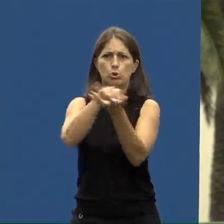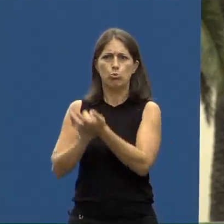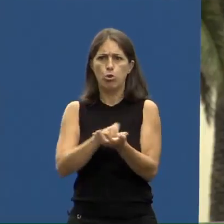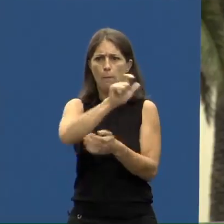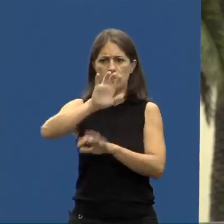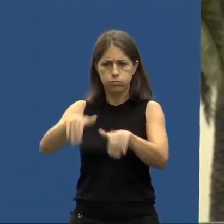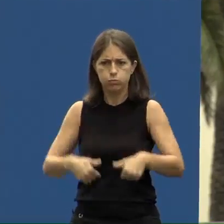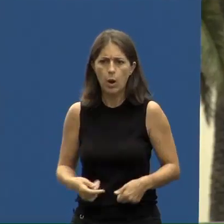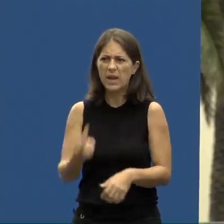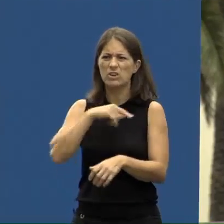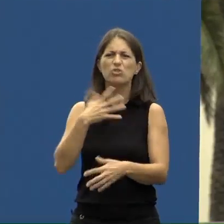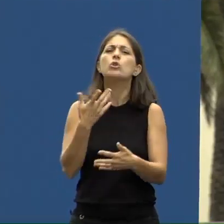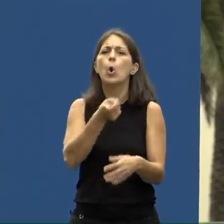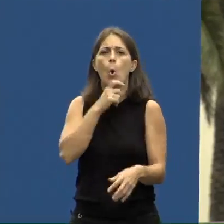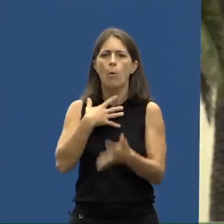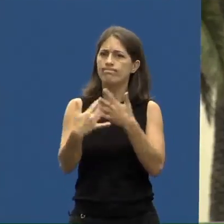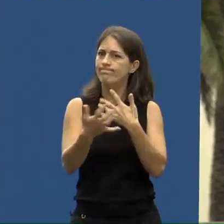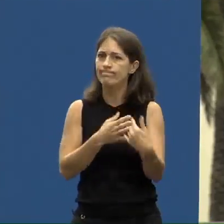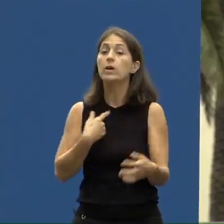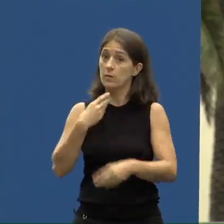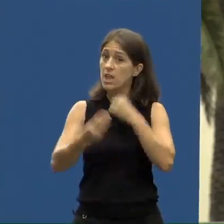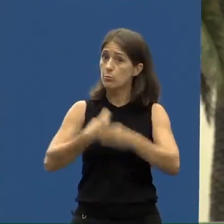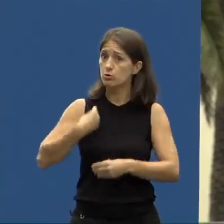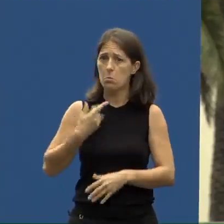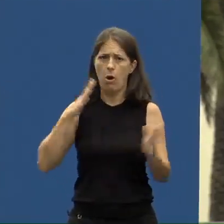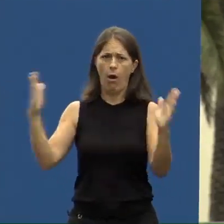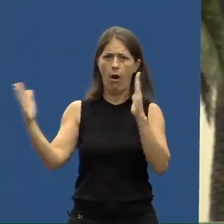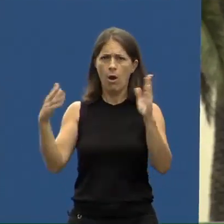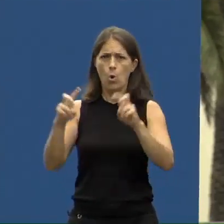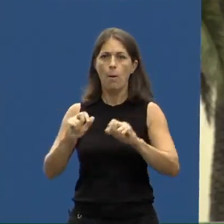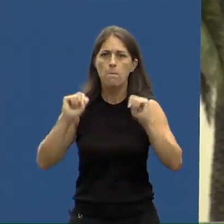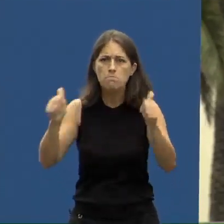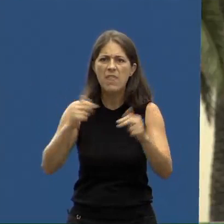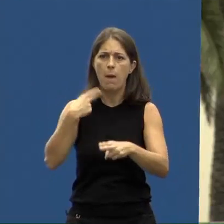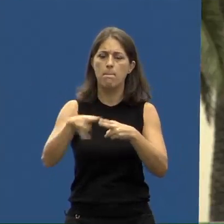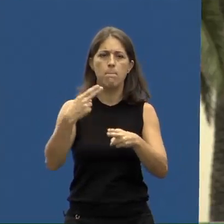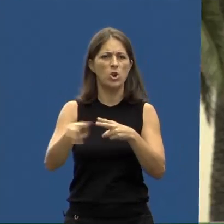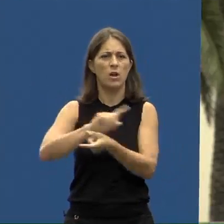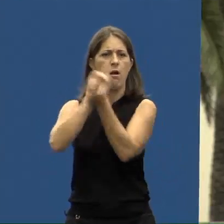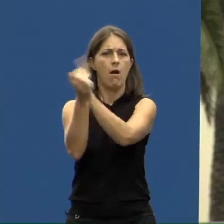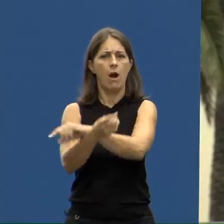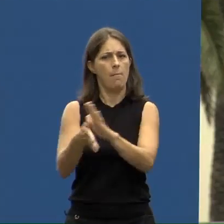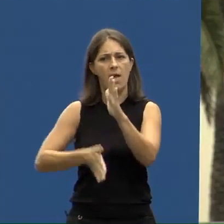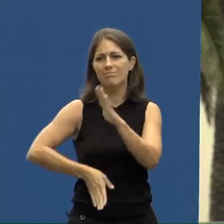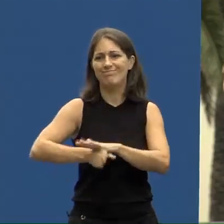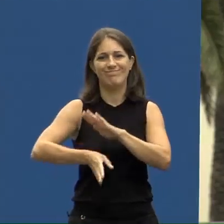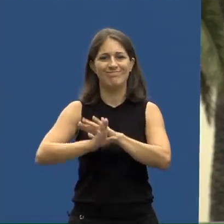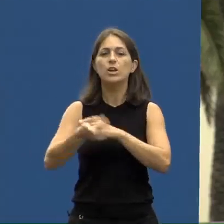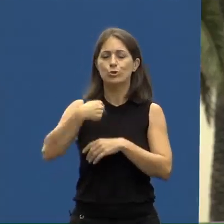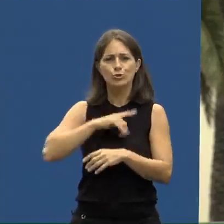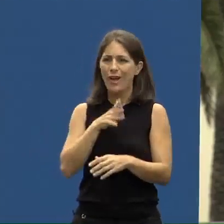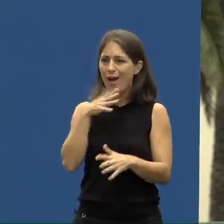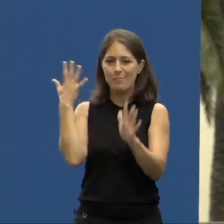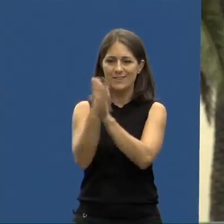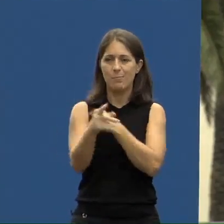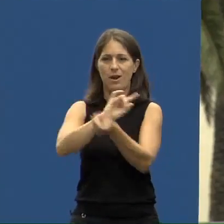que o íamos a facer coas nosas mans. E que iba a comezar un tempo novo. E que a política iba a cambiar para sempre. E estamos cambiando a política para sempre. Dixemos